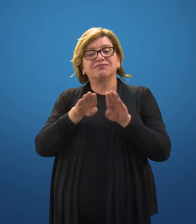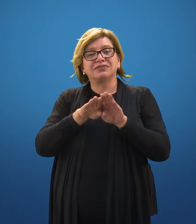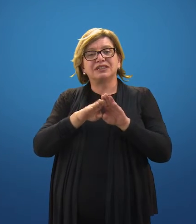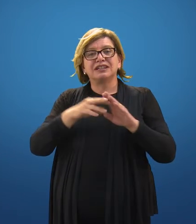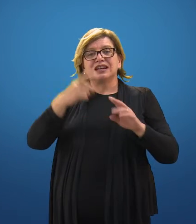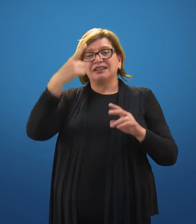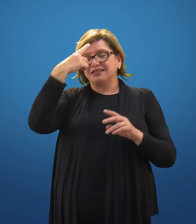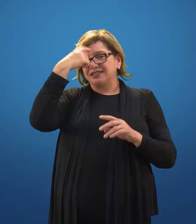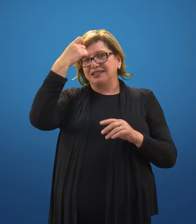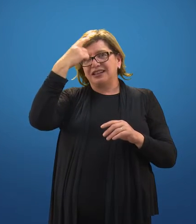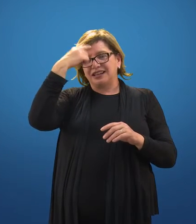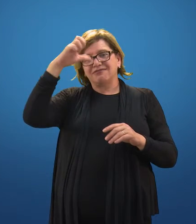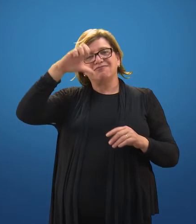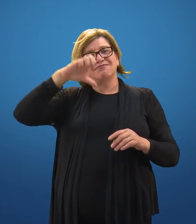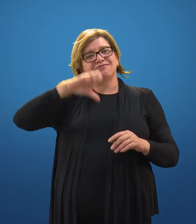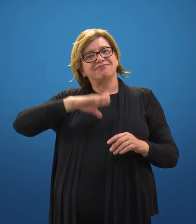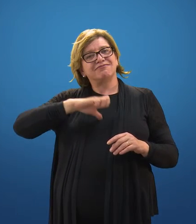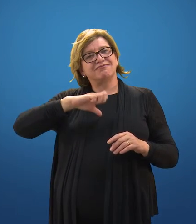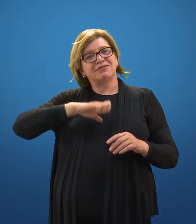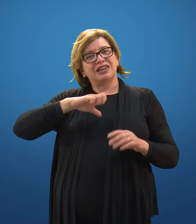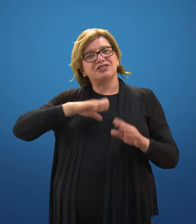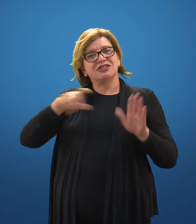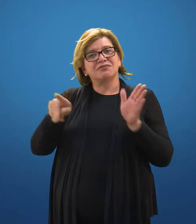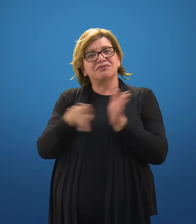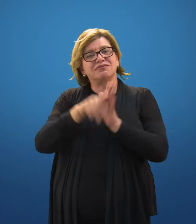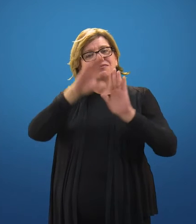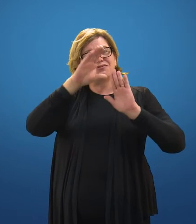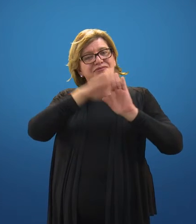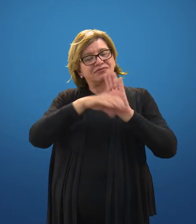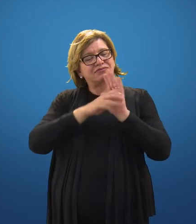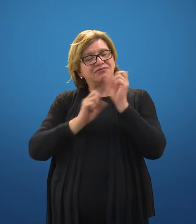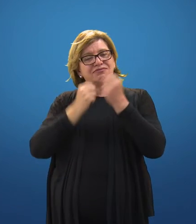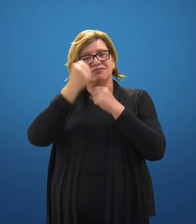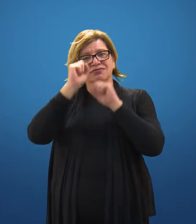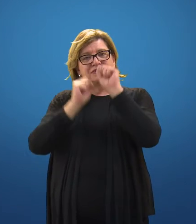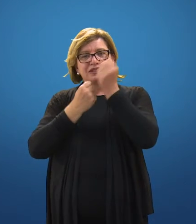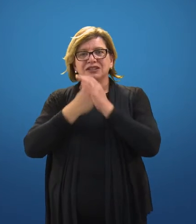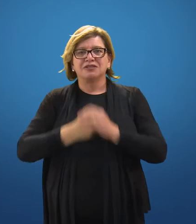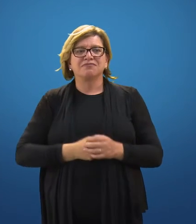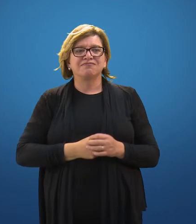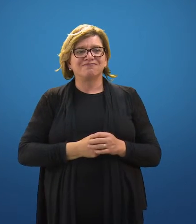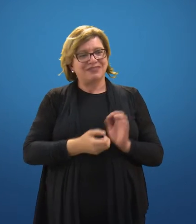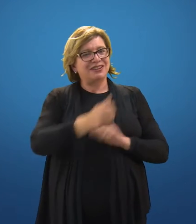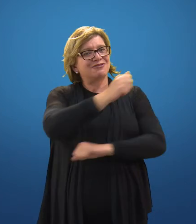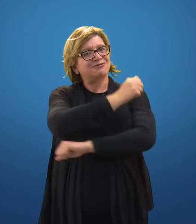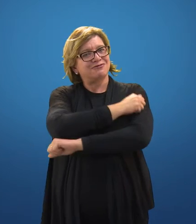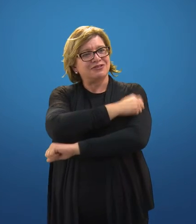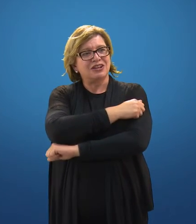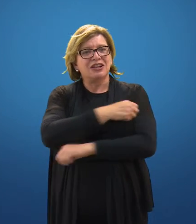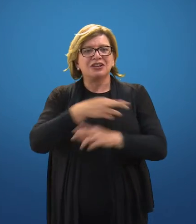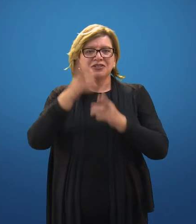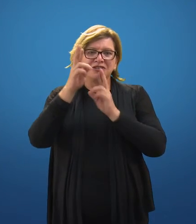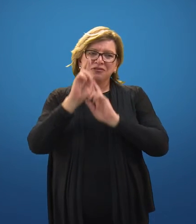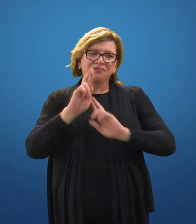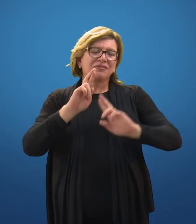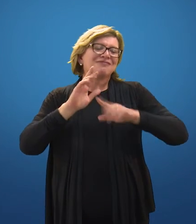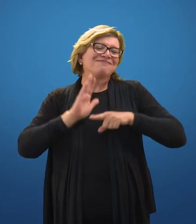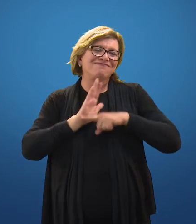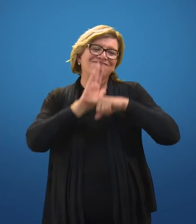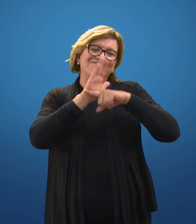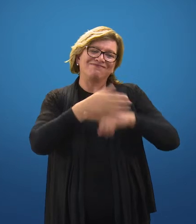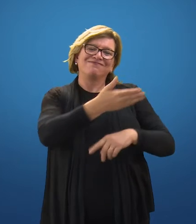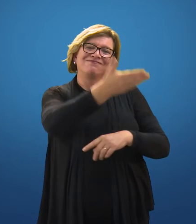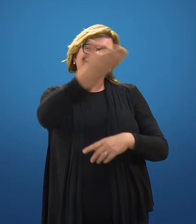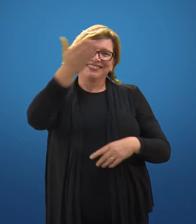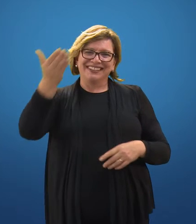as ideias da ética do capitalismo industrial. Pessoal, espero ter